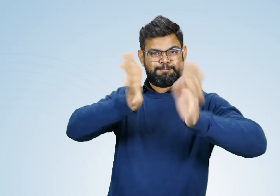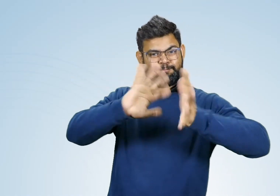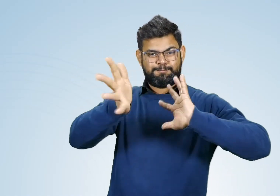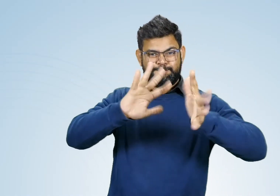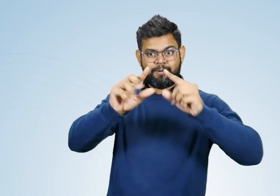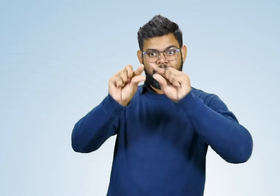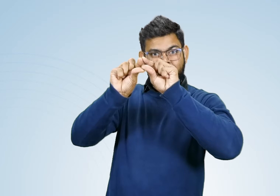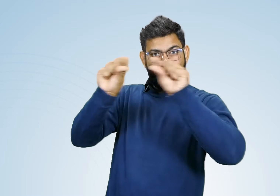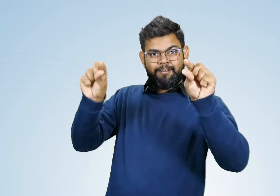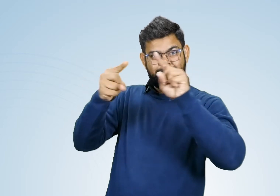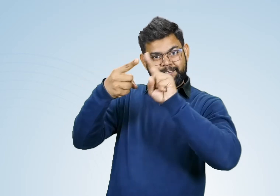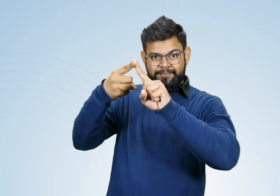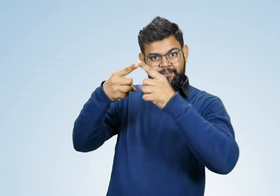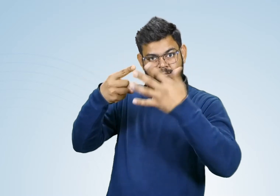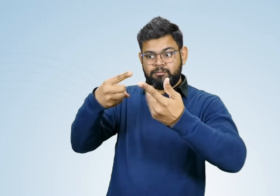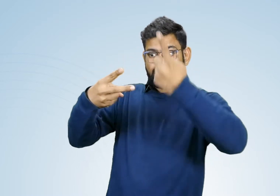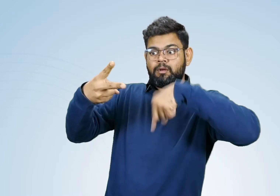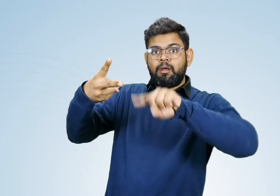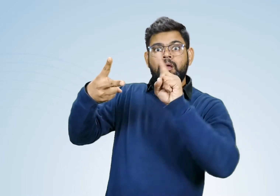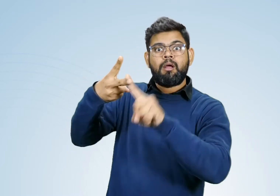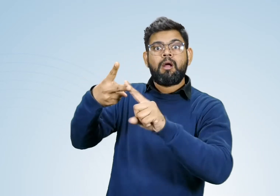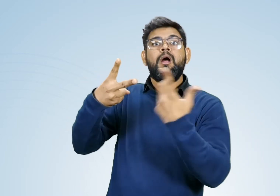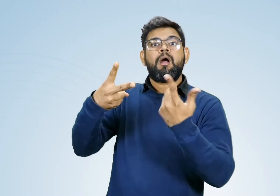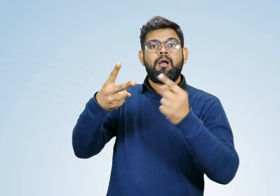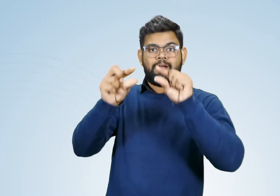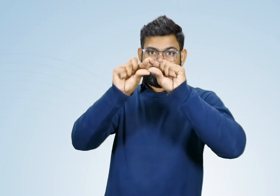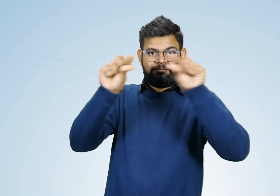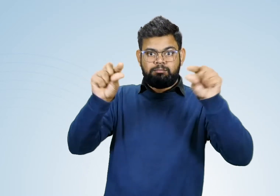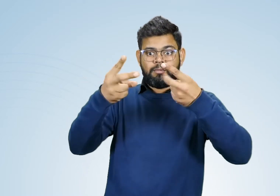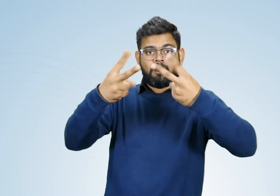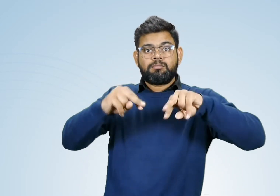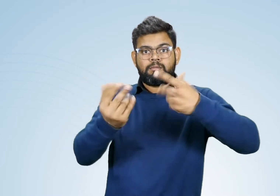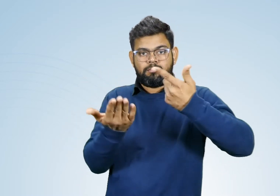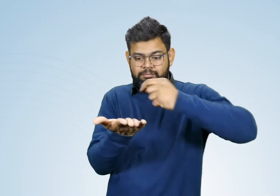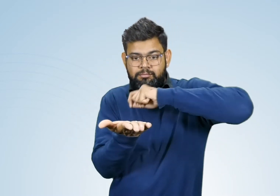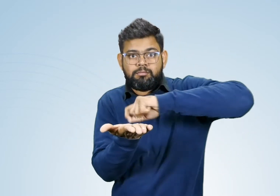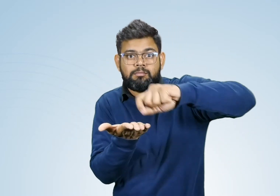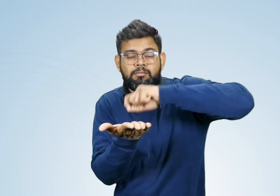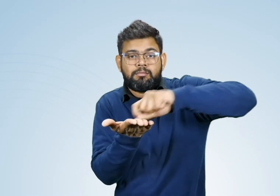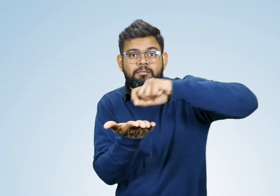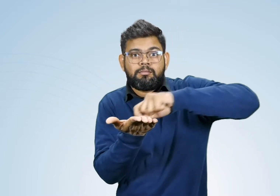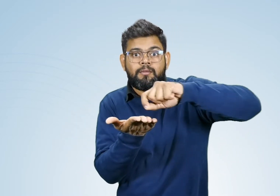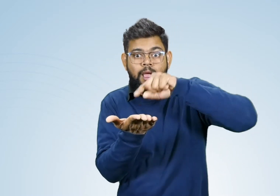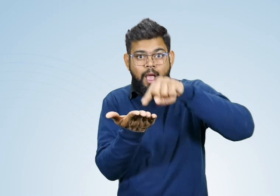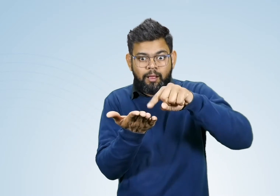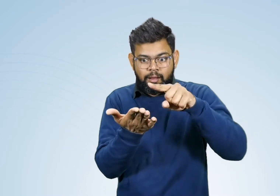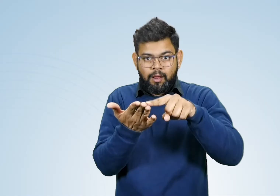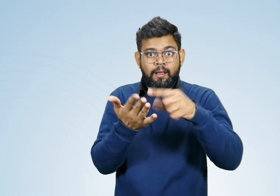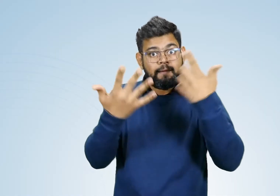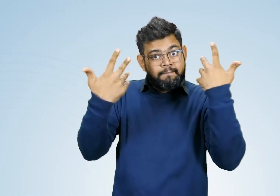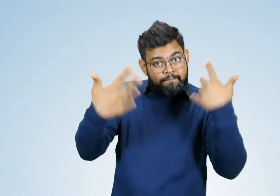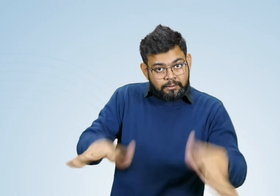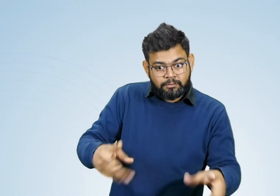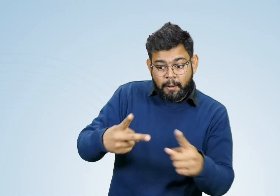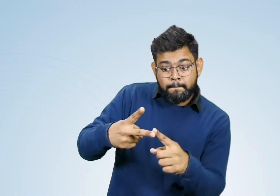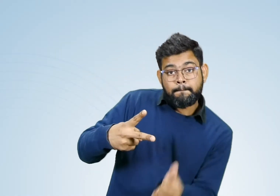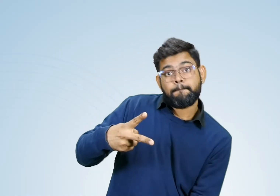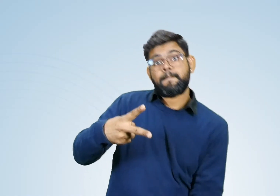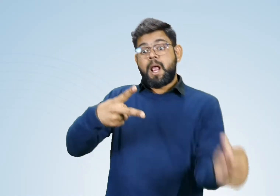अंग्रेजी भाषा दोनों ही देनी चाहिए। पहला बच्चा लिखेगा, उसको सांकेतिक भाषा में करके दिखाएगा